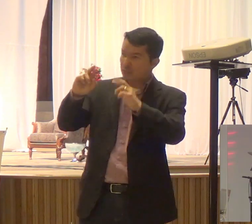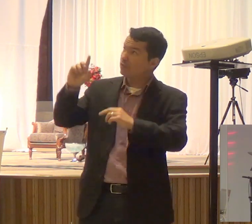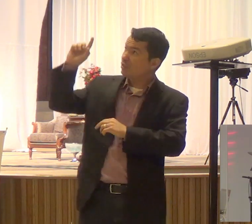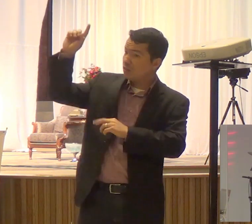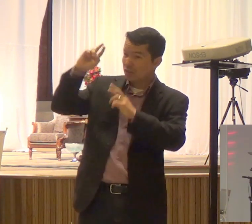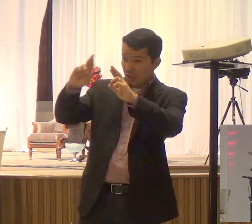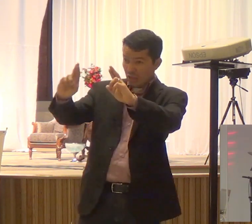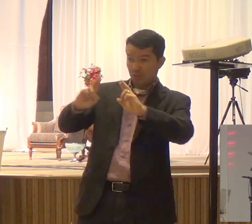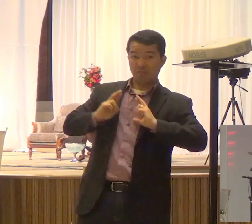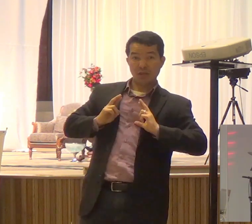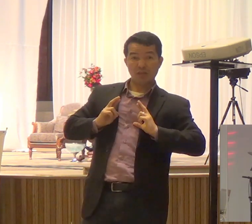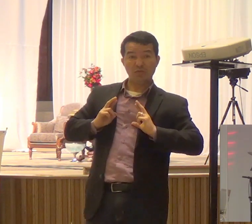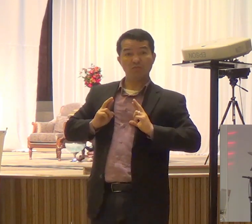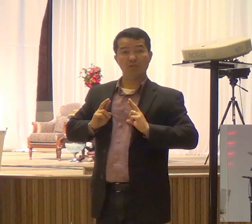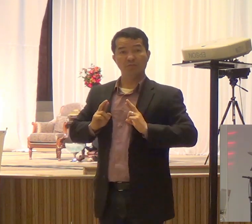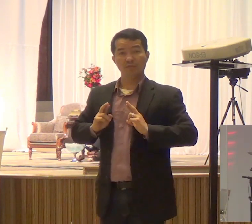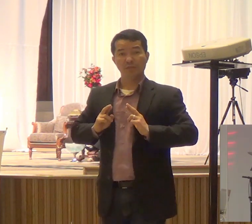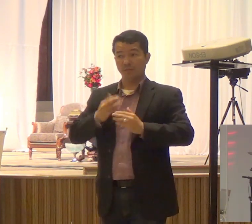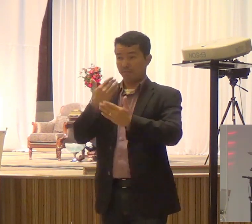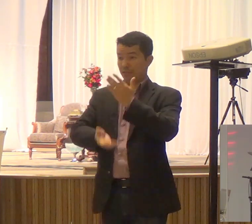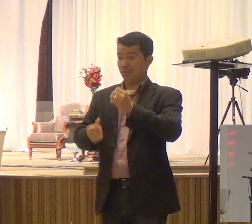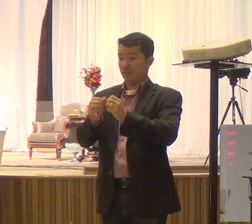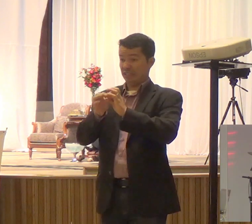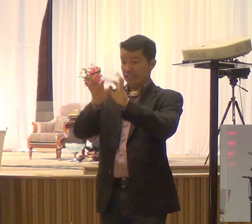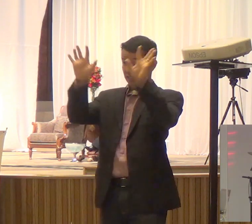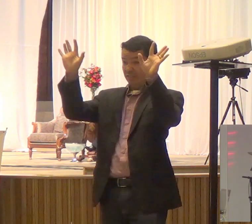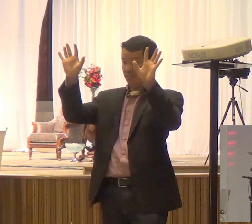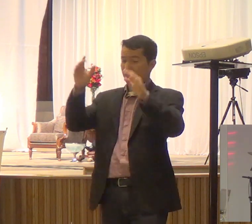a liberdade, perdeu a independência.